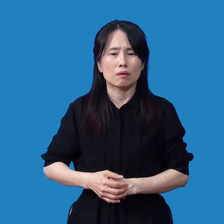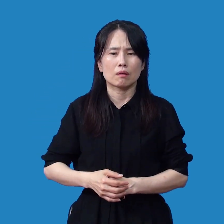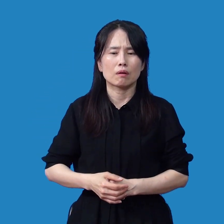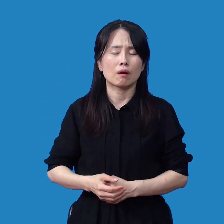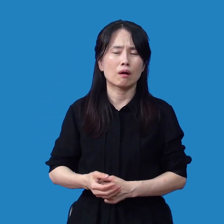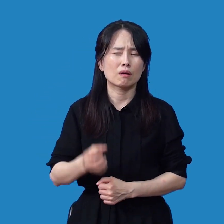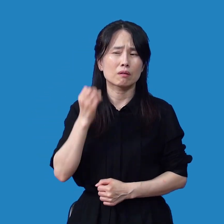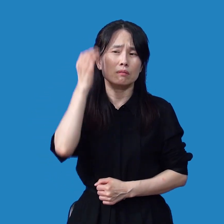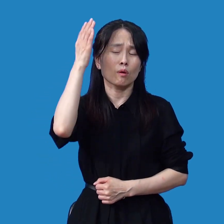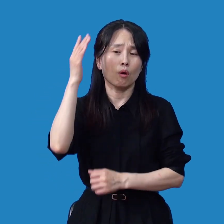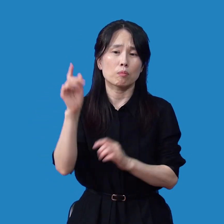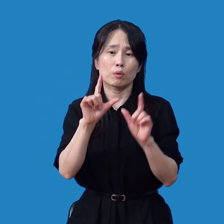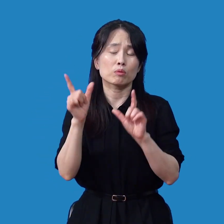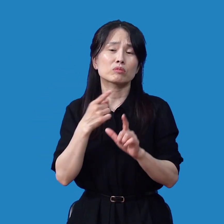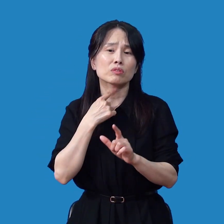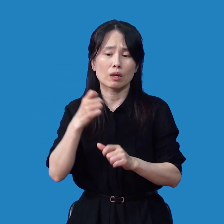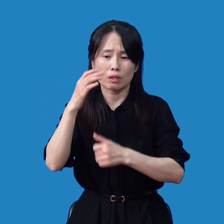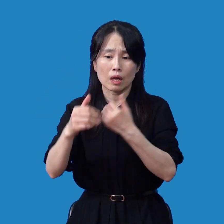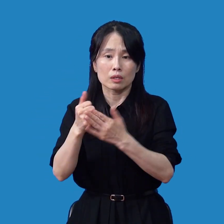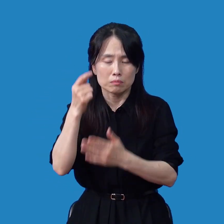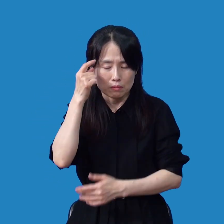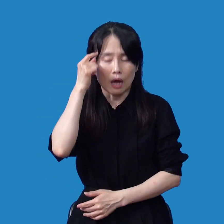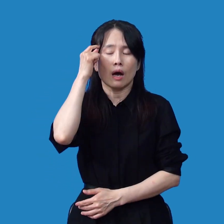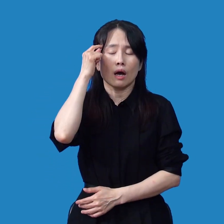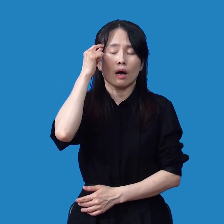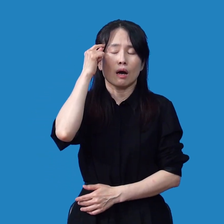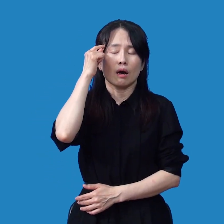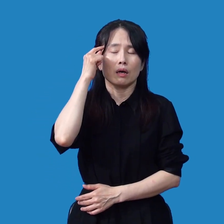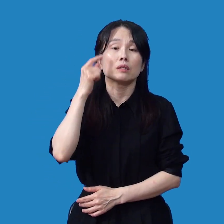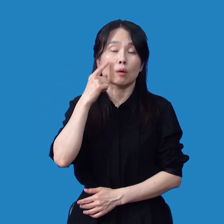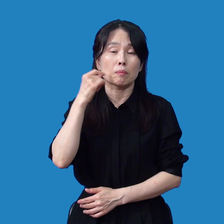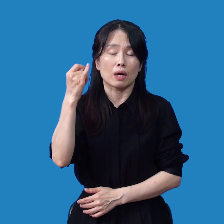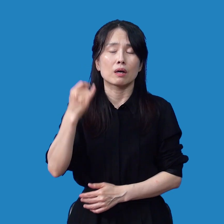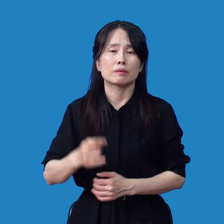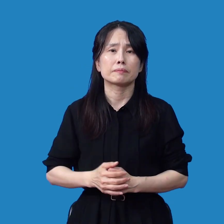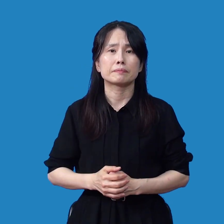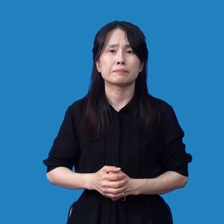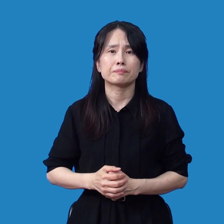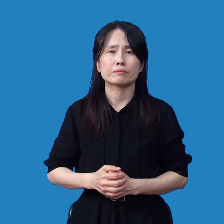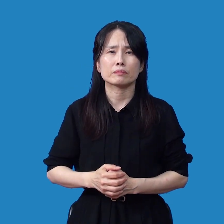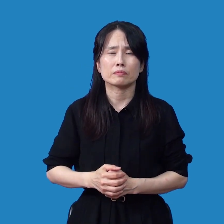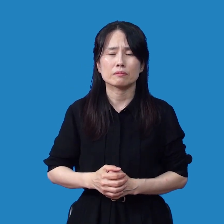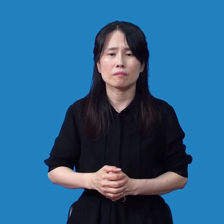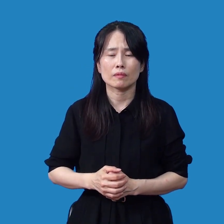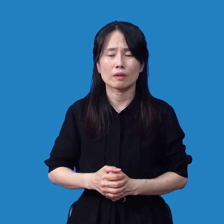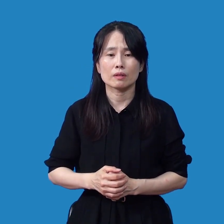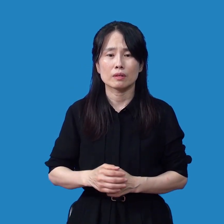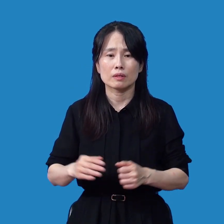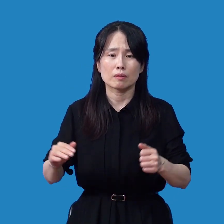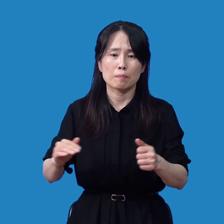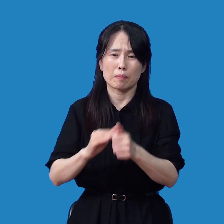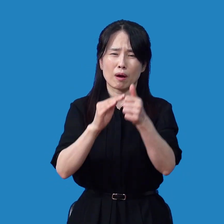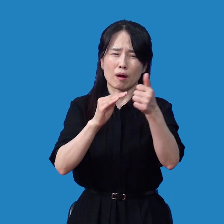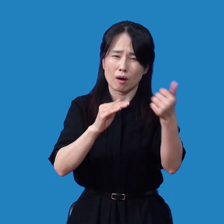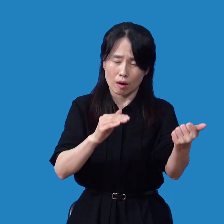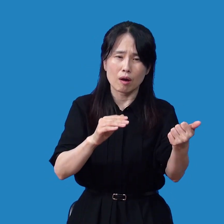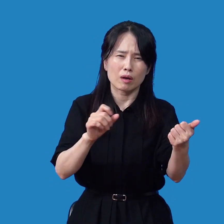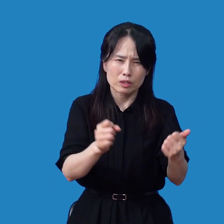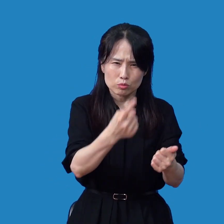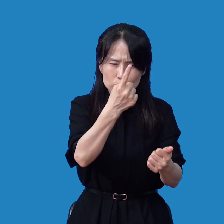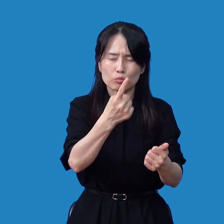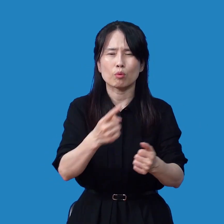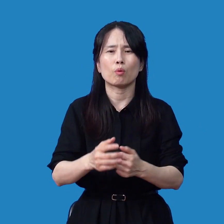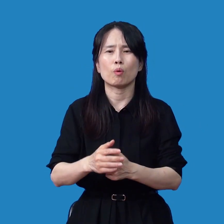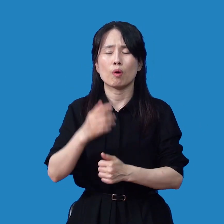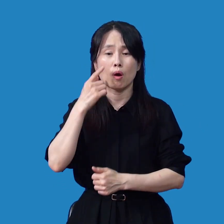까마득히 잊고 살았던 하나님을 먼저 떠올렸습니다. 그 사고가 계기가 되어서 어머니는